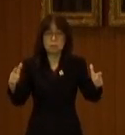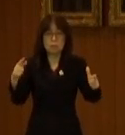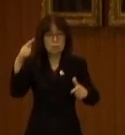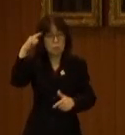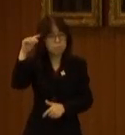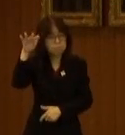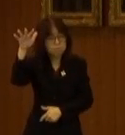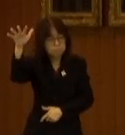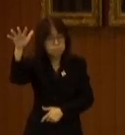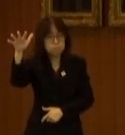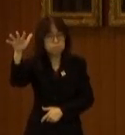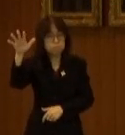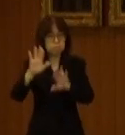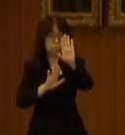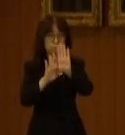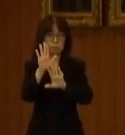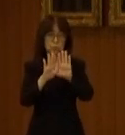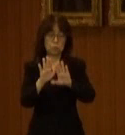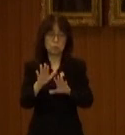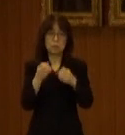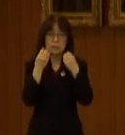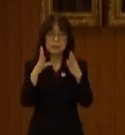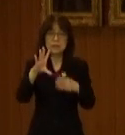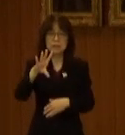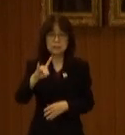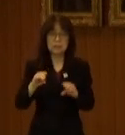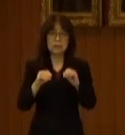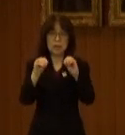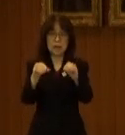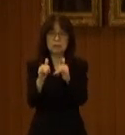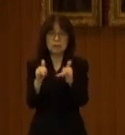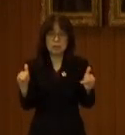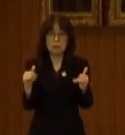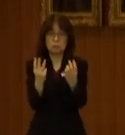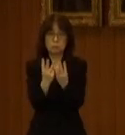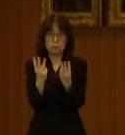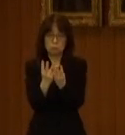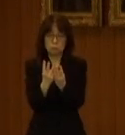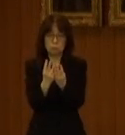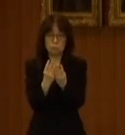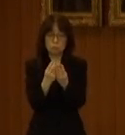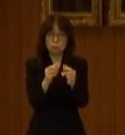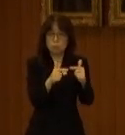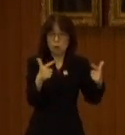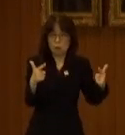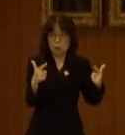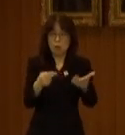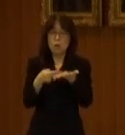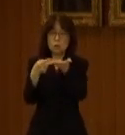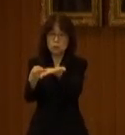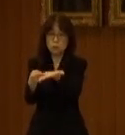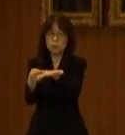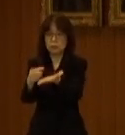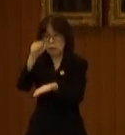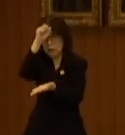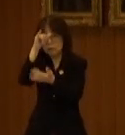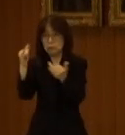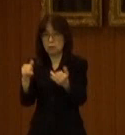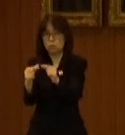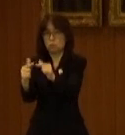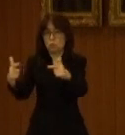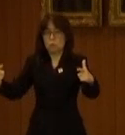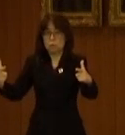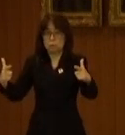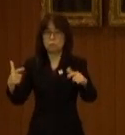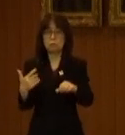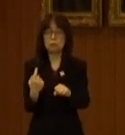であります。新規感染者数の増加に伴いまして、入院患者数も増加しており、昨日